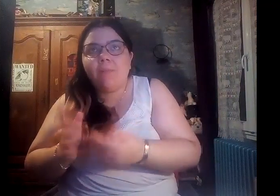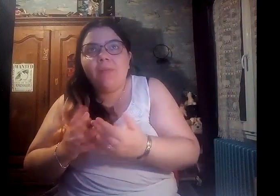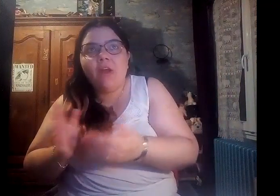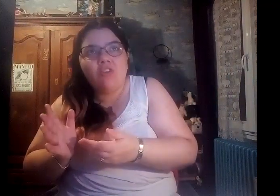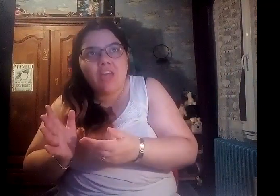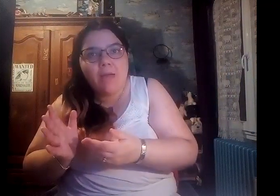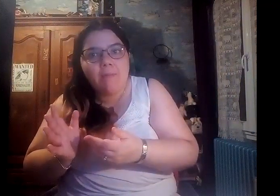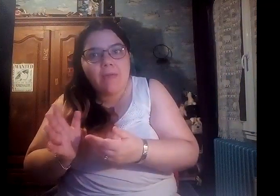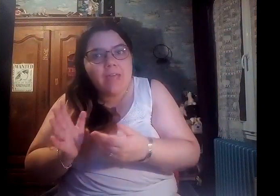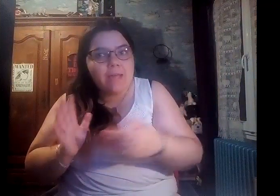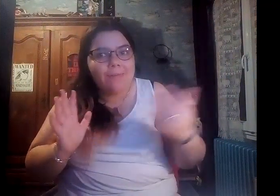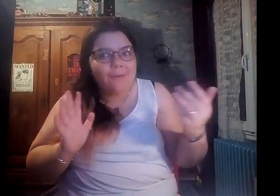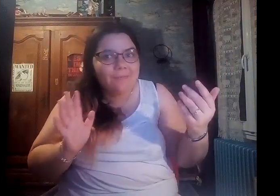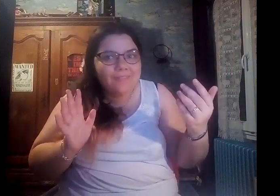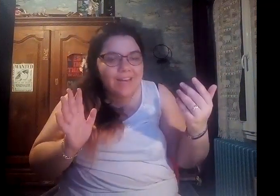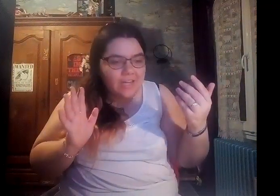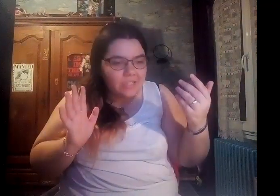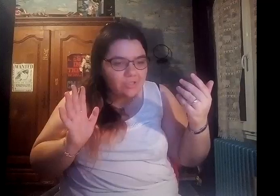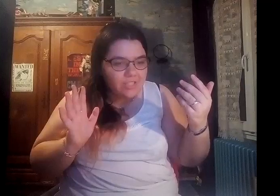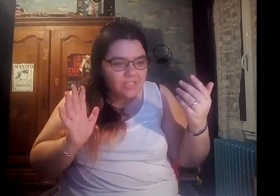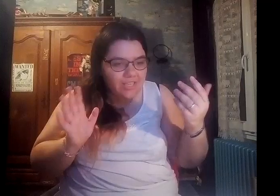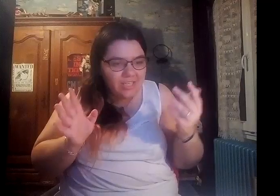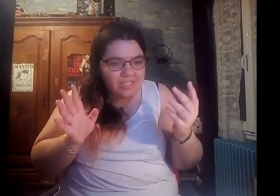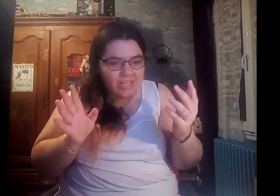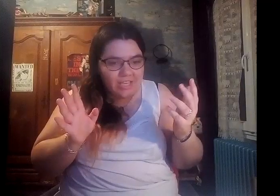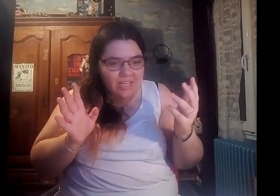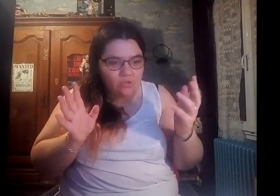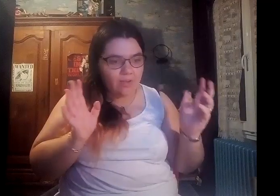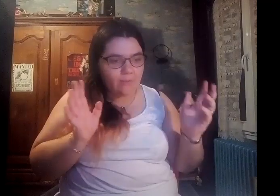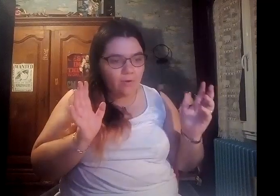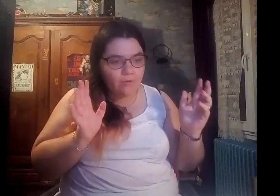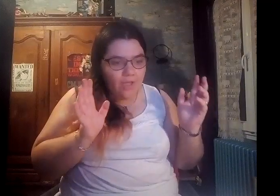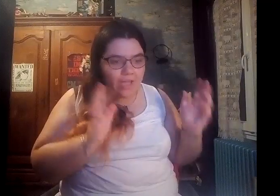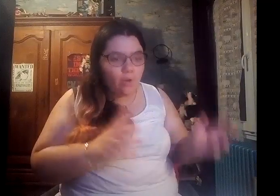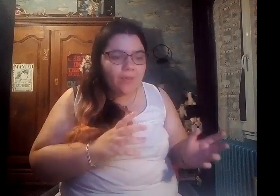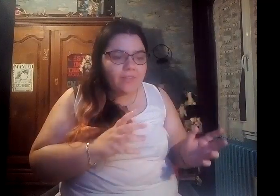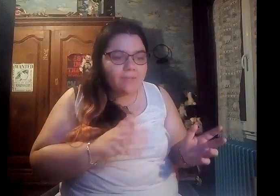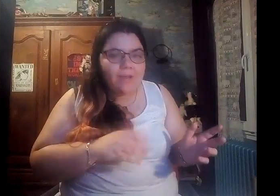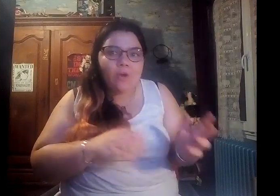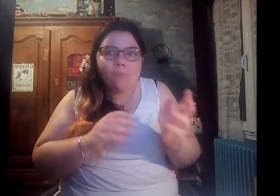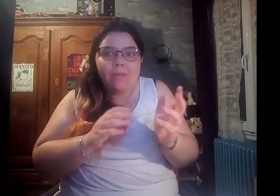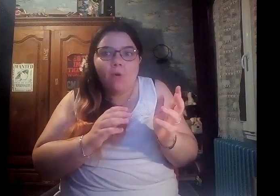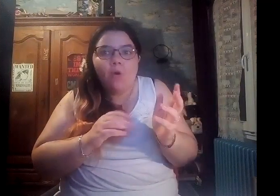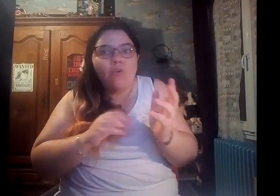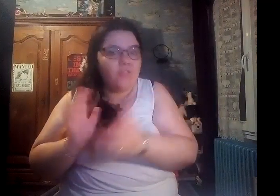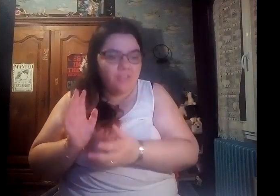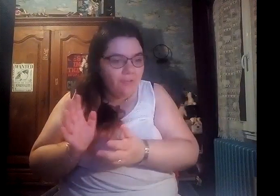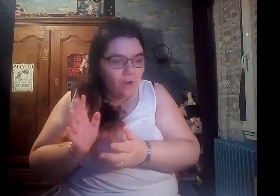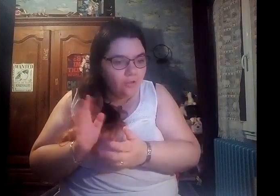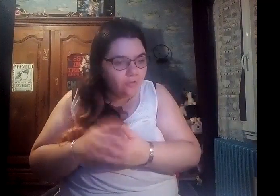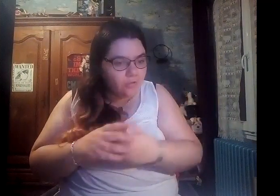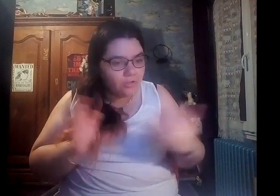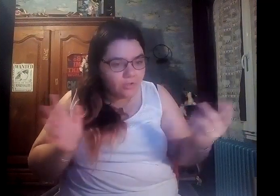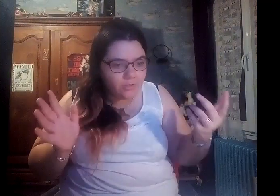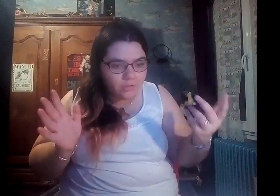épilogue mais bon là jusqu'ici c'est totalement incompatible complètement différent donc